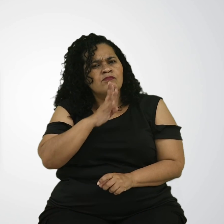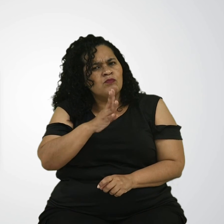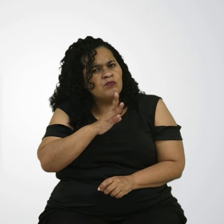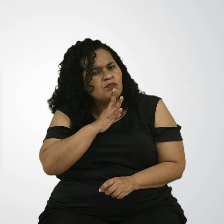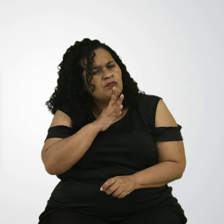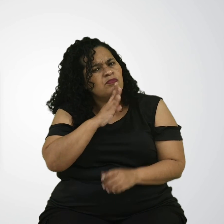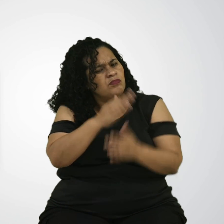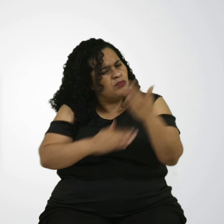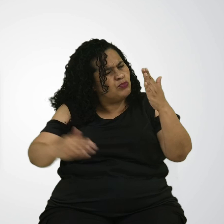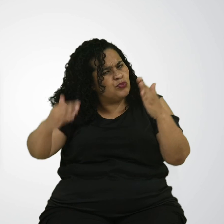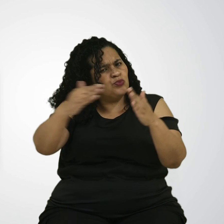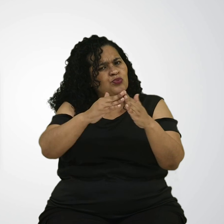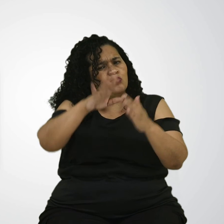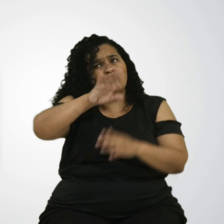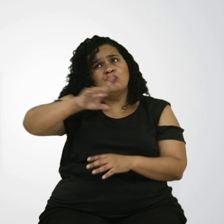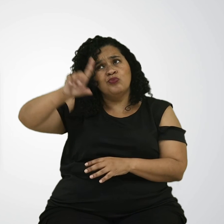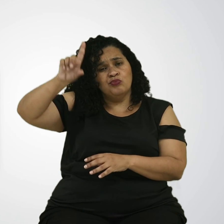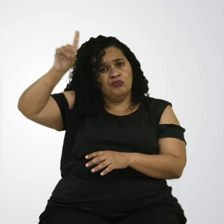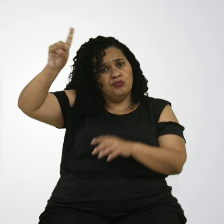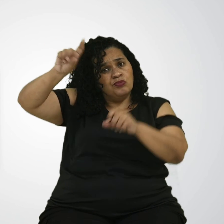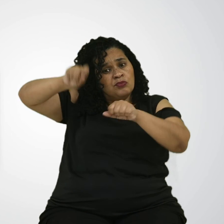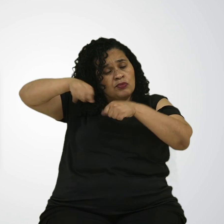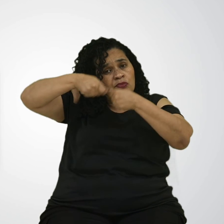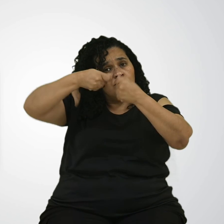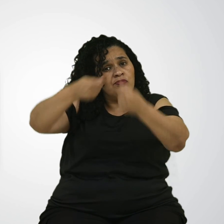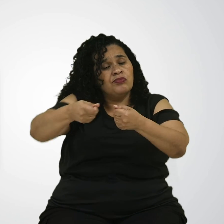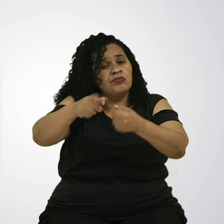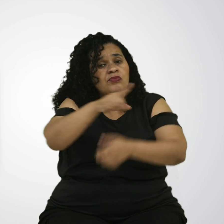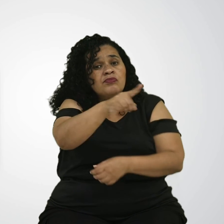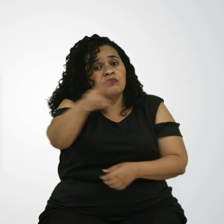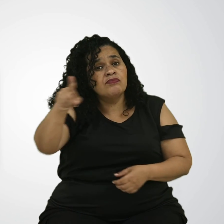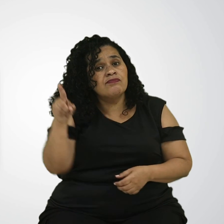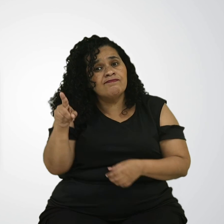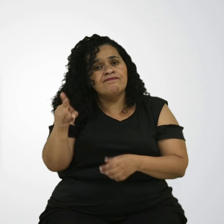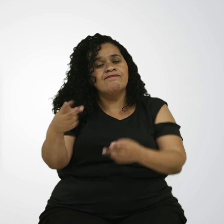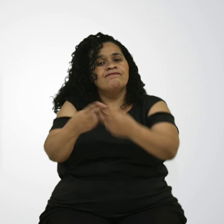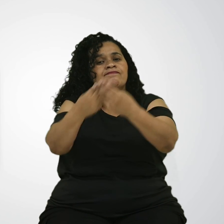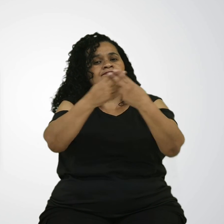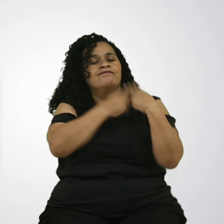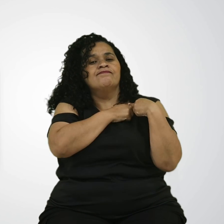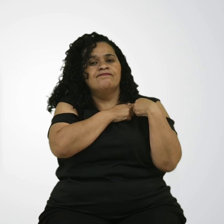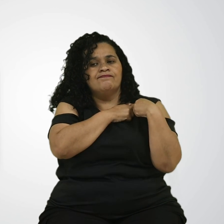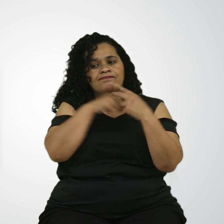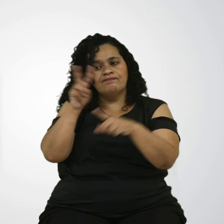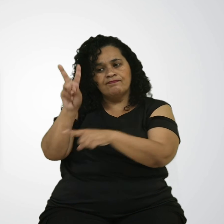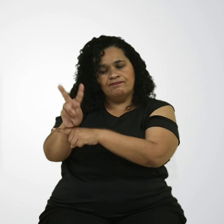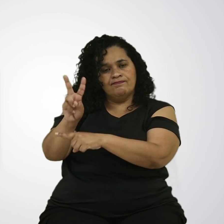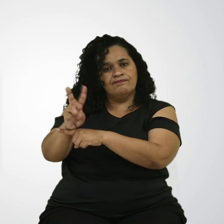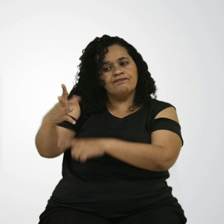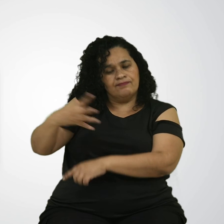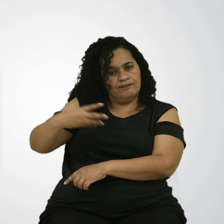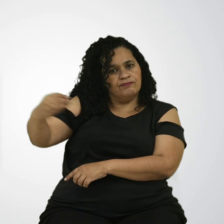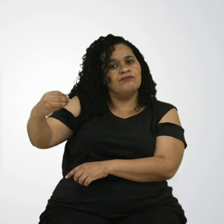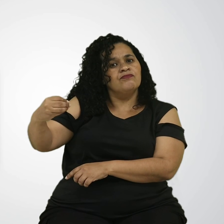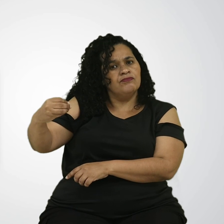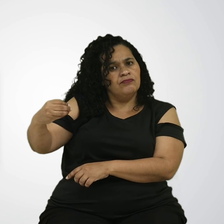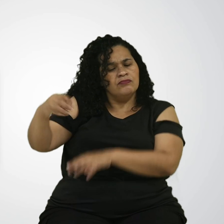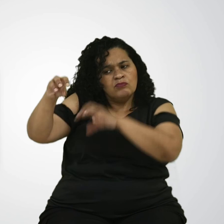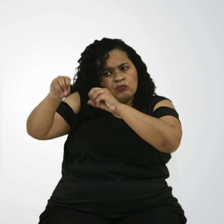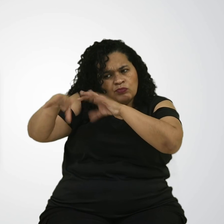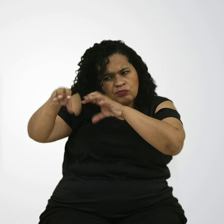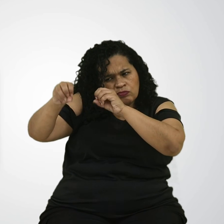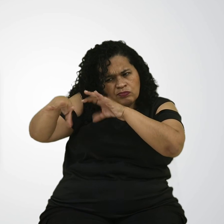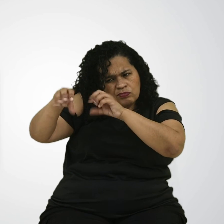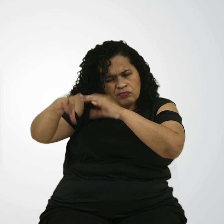pedras, de que Deus deu a você a autoridade e a responsabilidade de mostrar aos seus filhos de como é que é